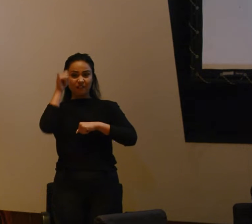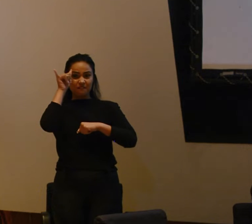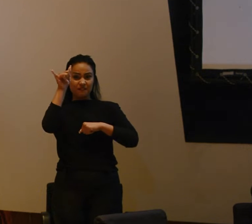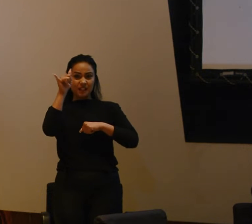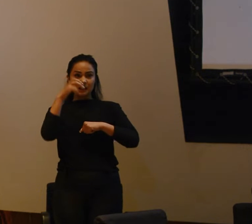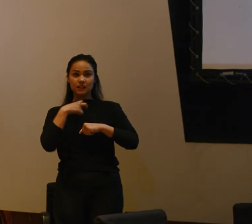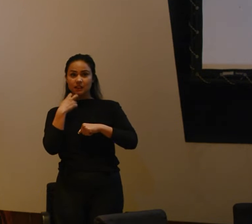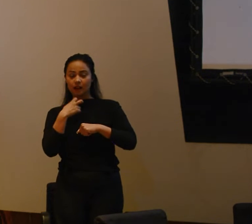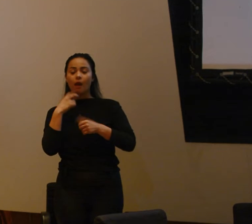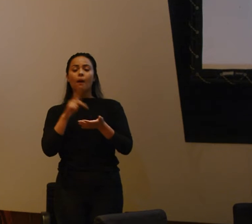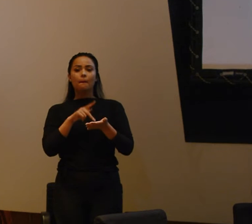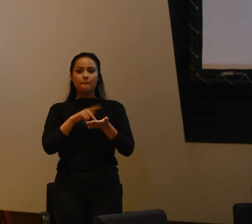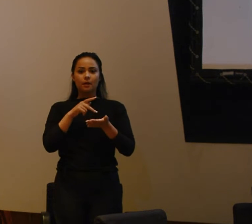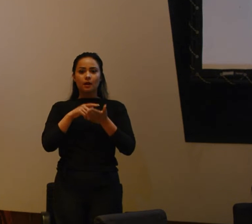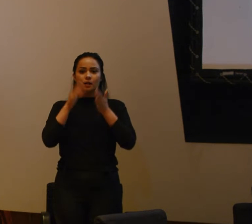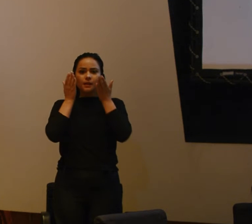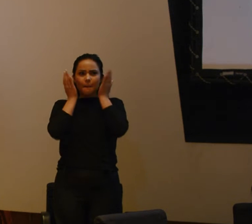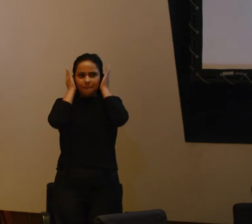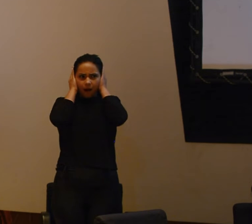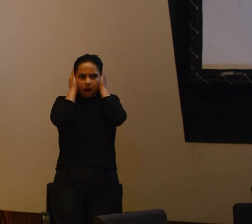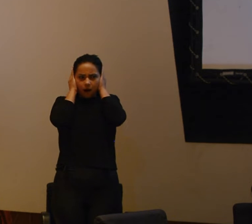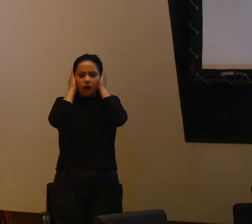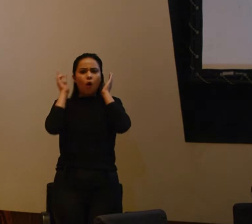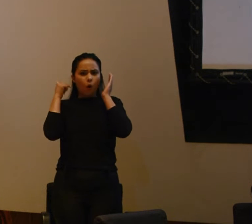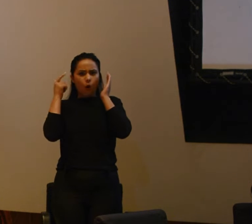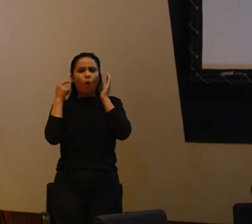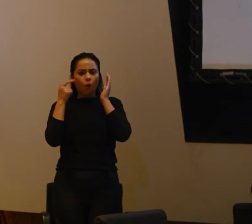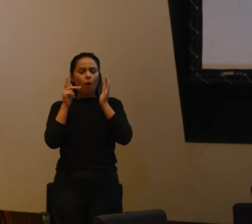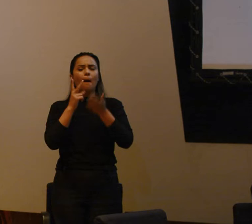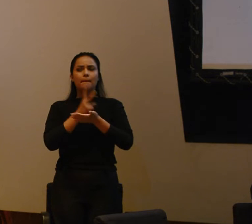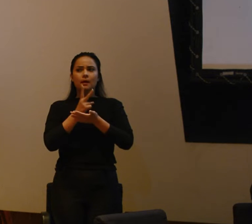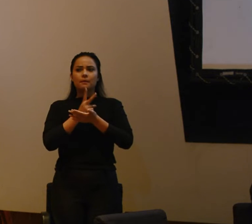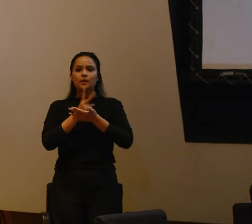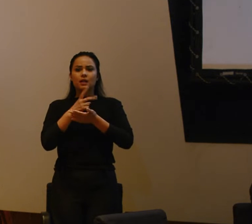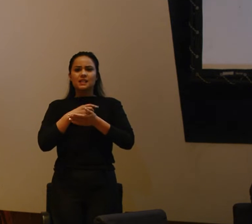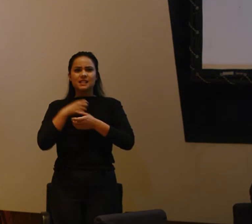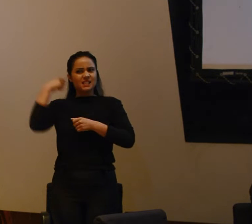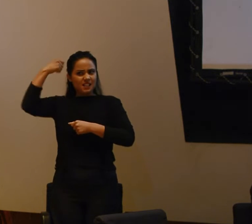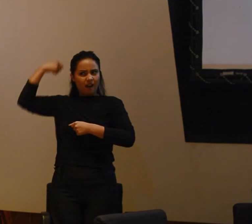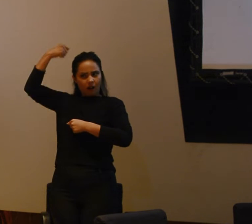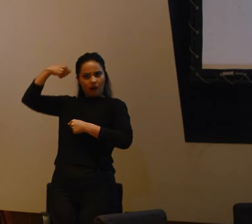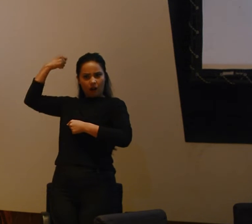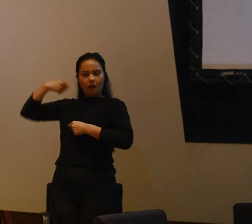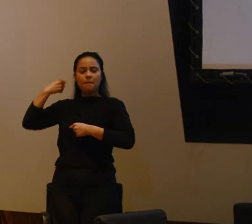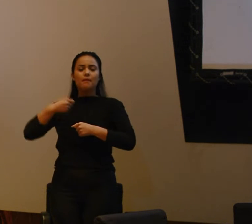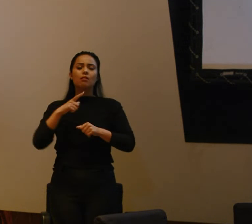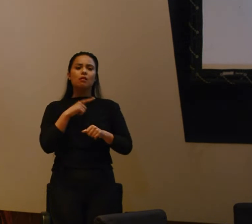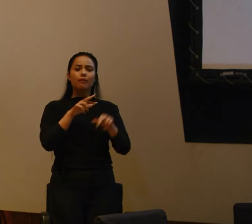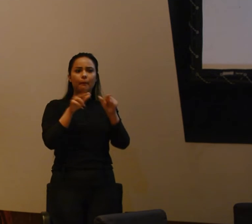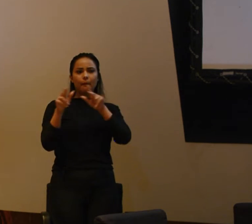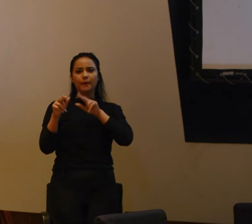sons, ele chega a ocluir realmente as orelhas com a mão, e em sons que ele relata incômodo, secador, uma queixa bastante semelhante dos